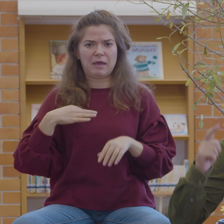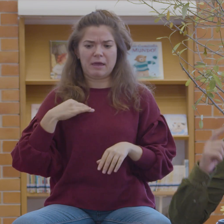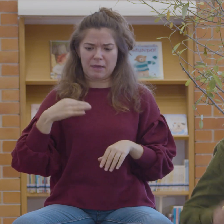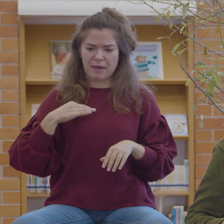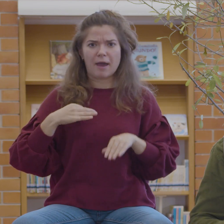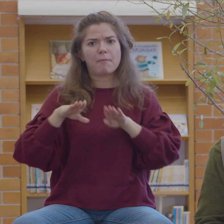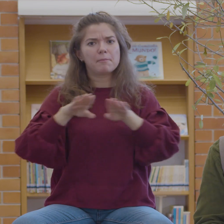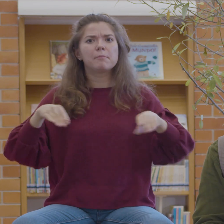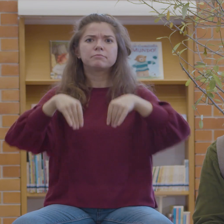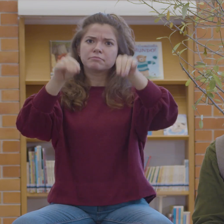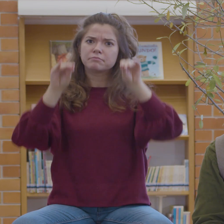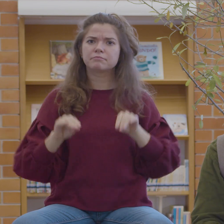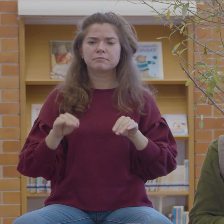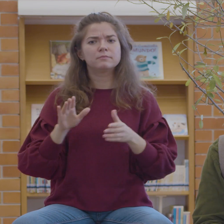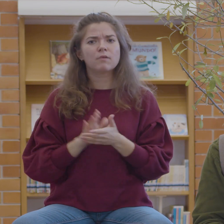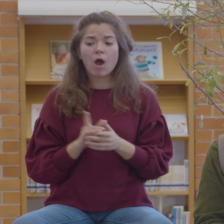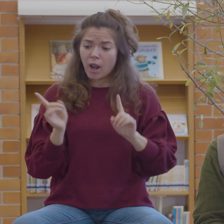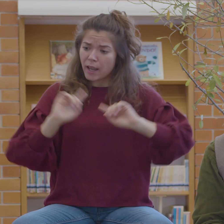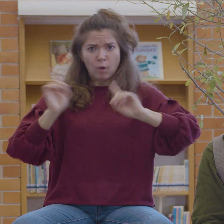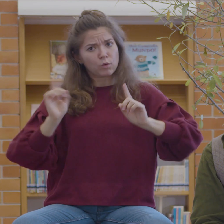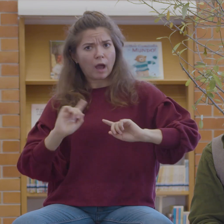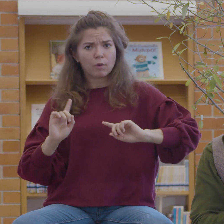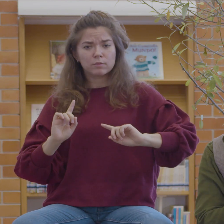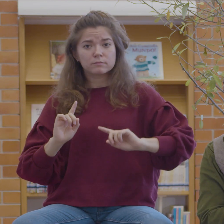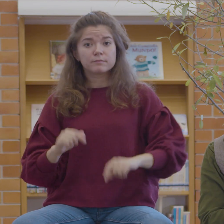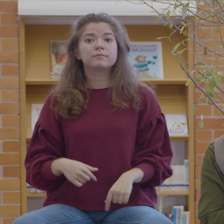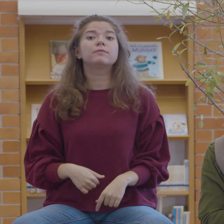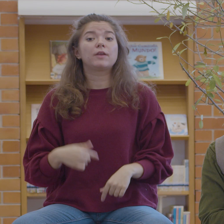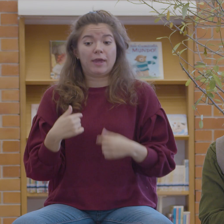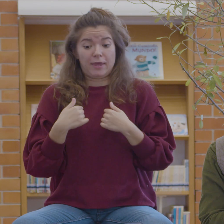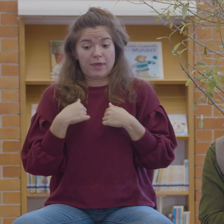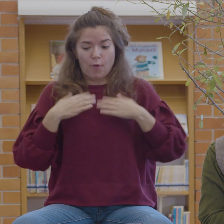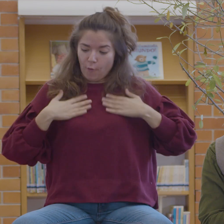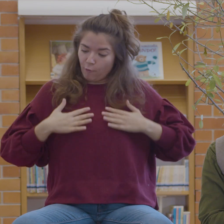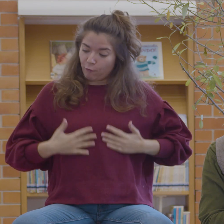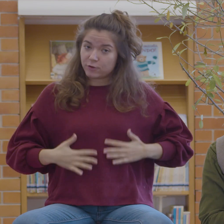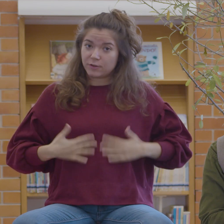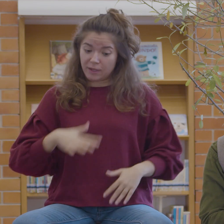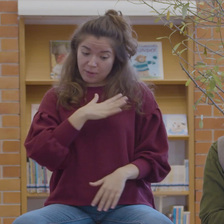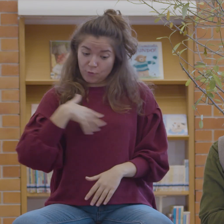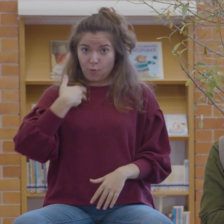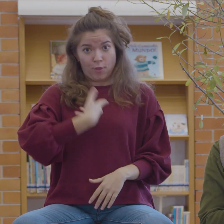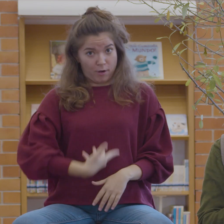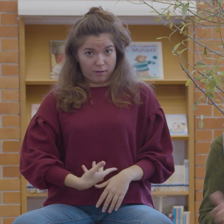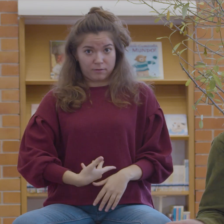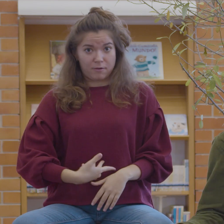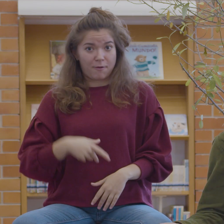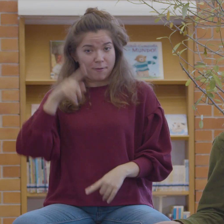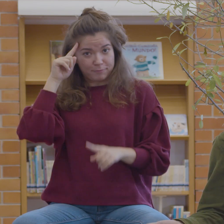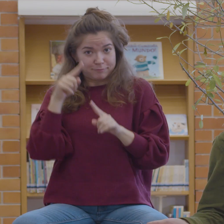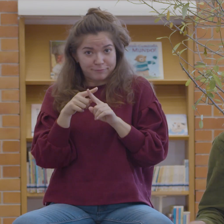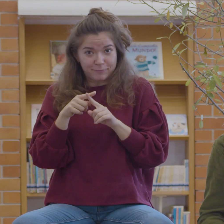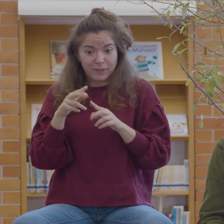de mesa. Não, não! Tenha um vestido aos quadrados para